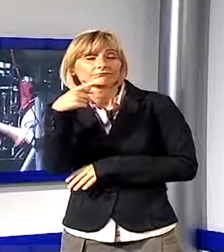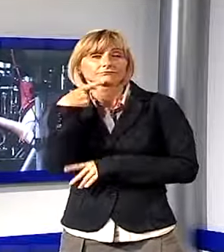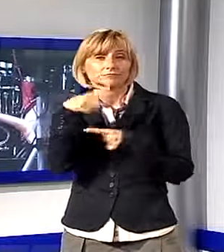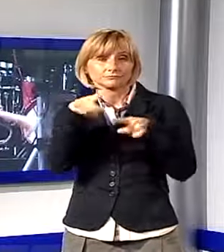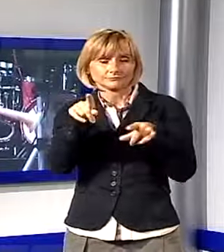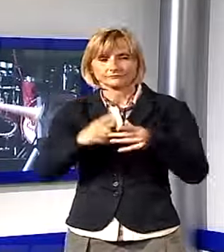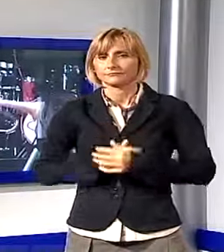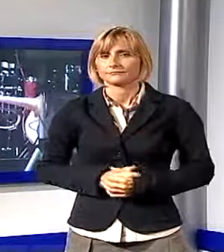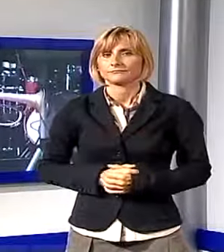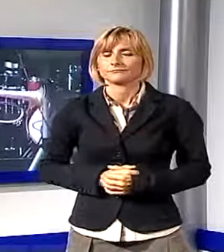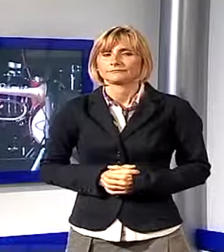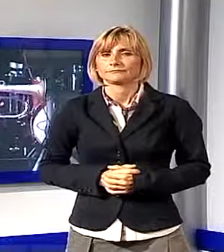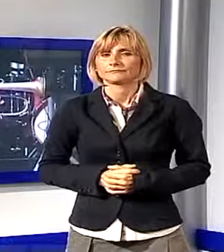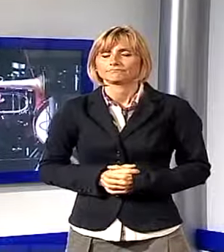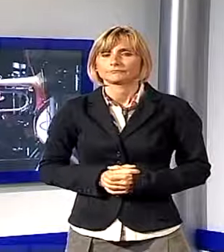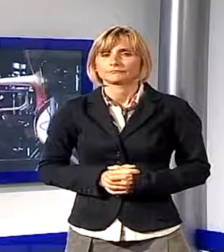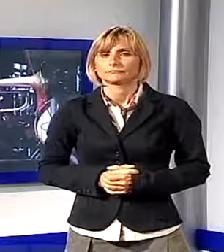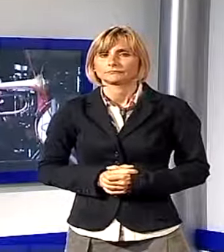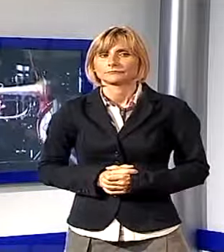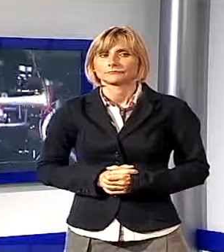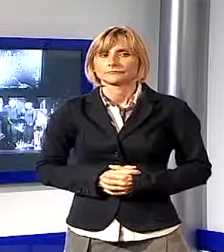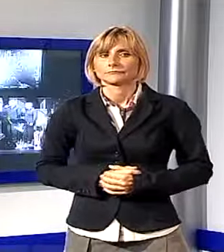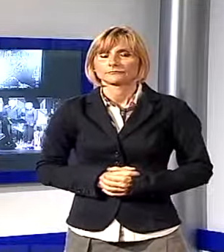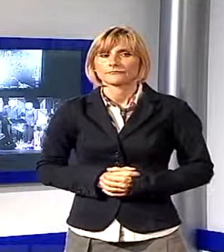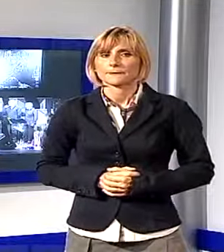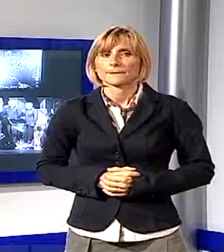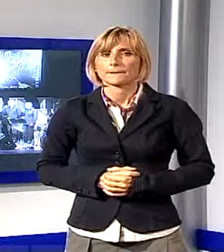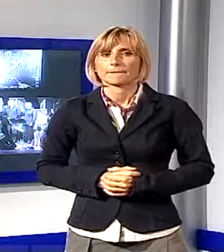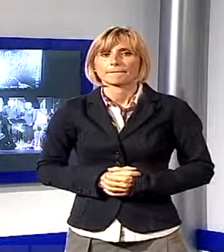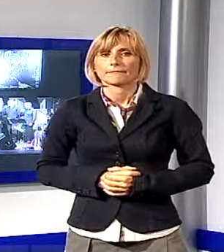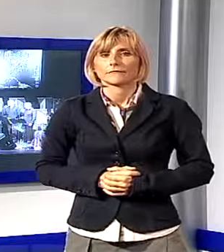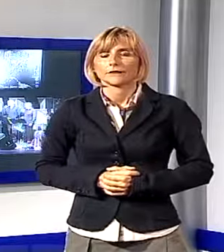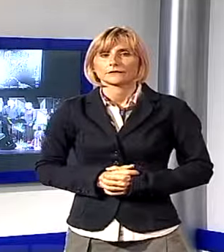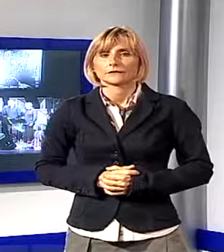(Sussurra)